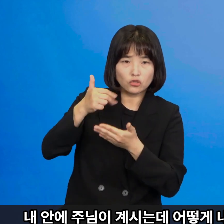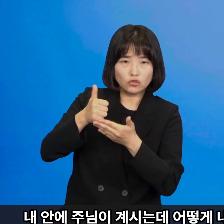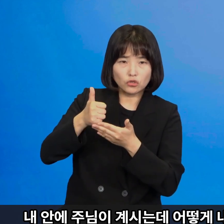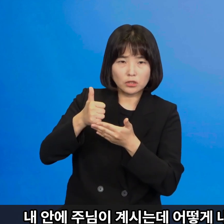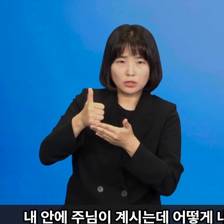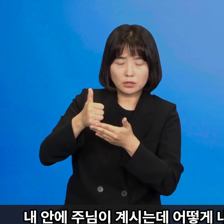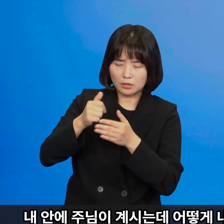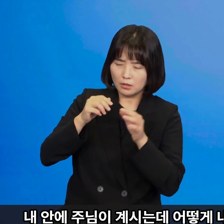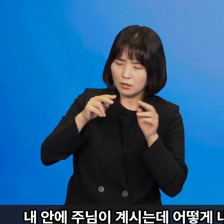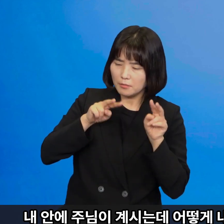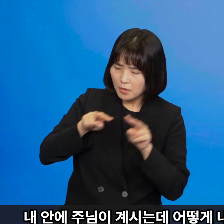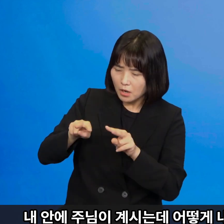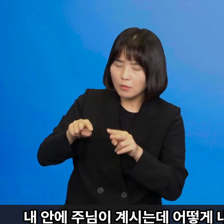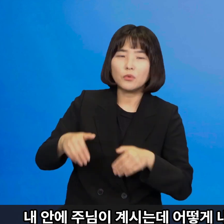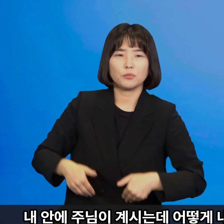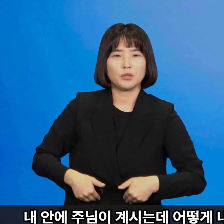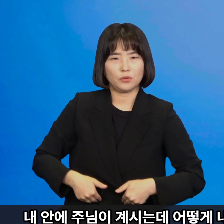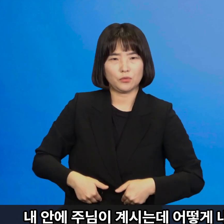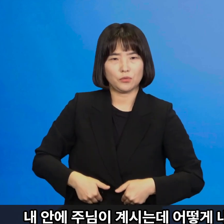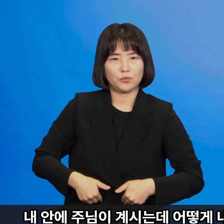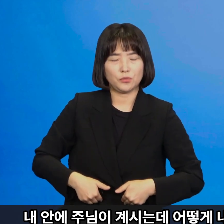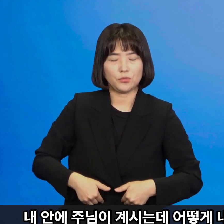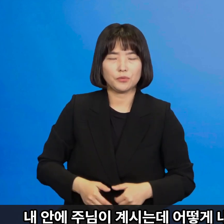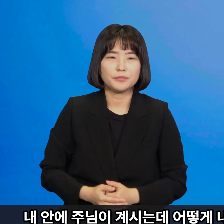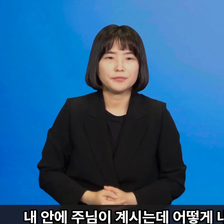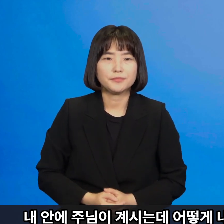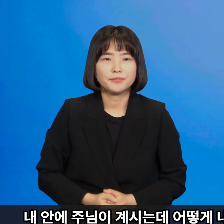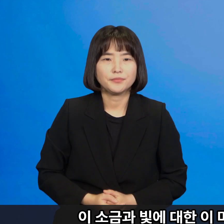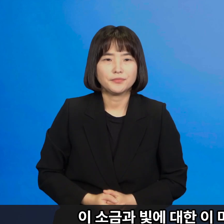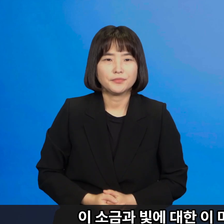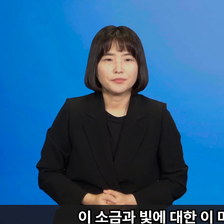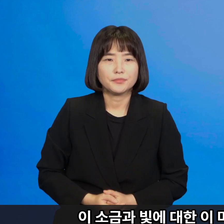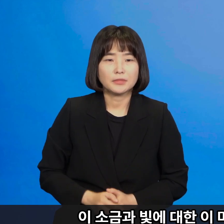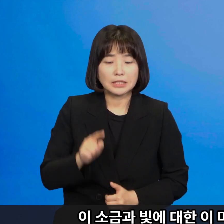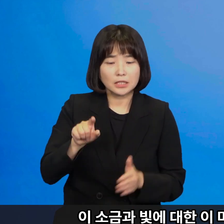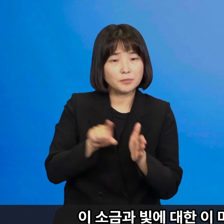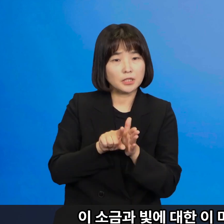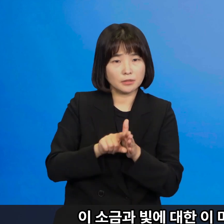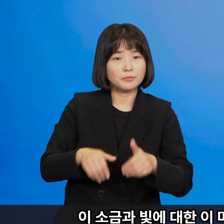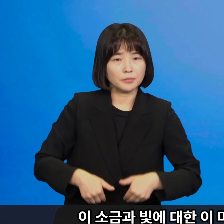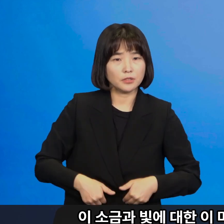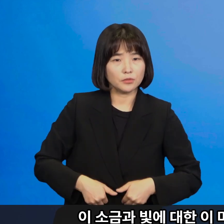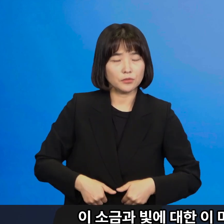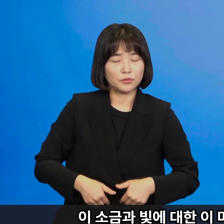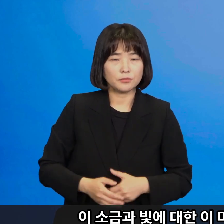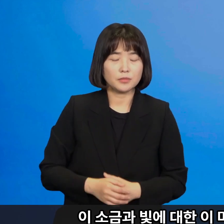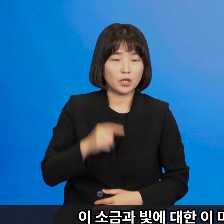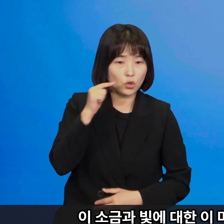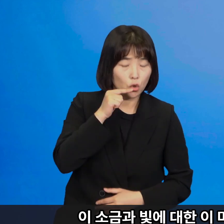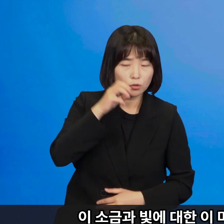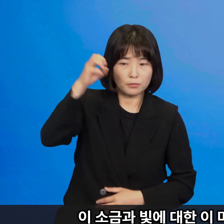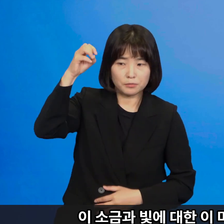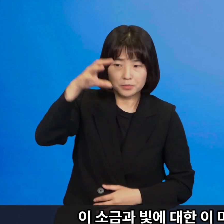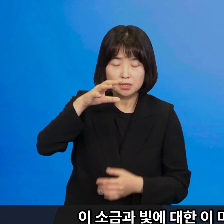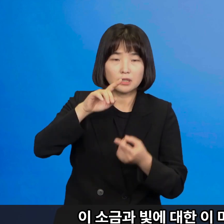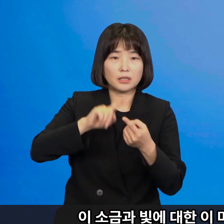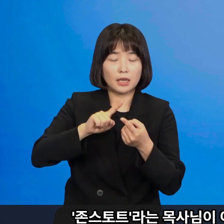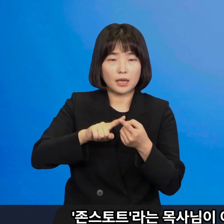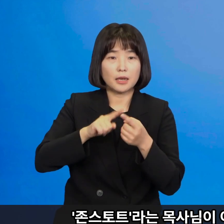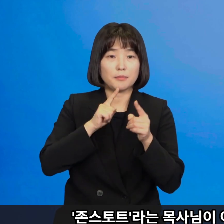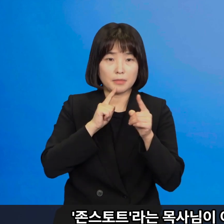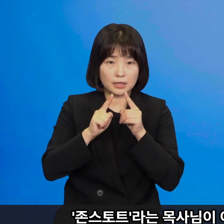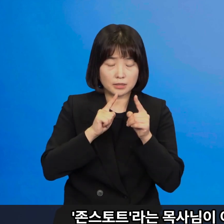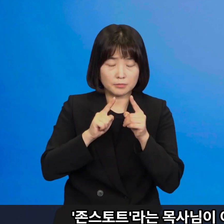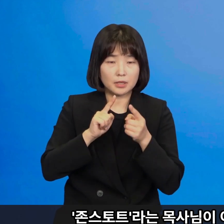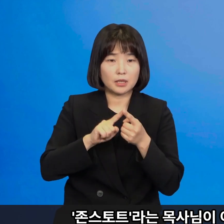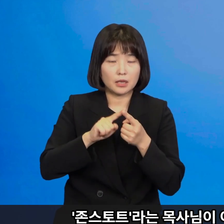계시는데 어떻게 내가 그럴 수 있느냐라고 하는 그 믿음. 이 소금과 빛에 대한 이 마태복음 5장 말씀에 대해서 이